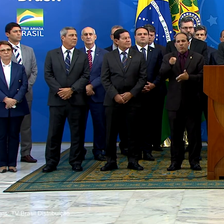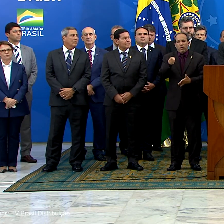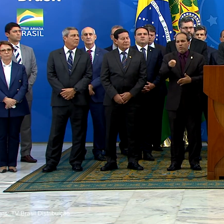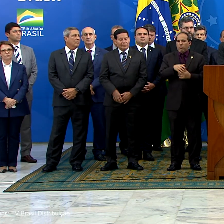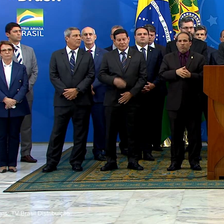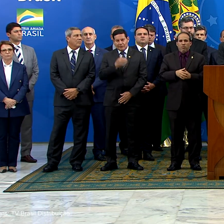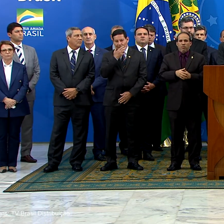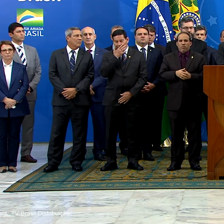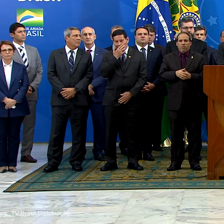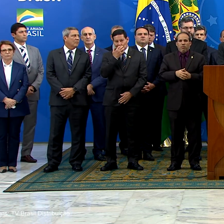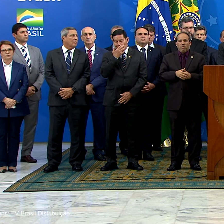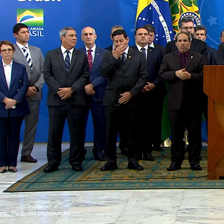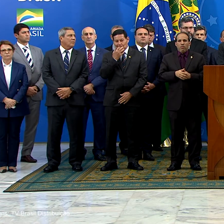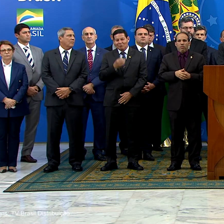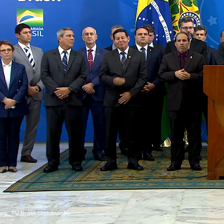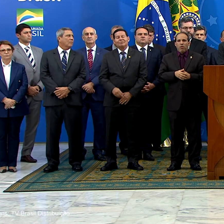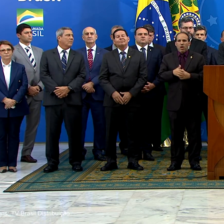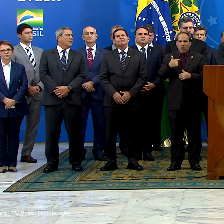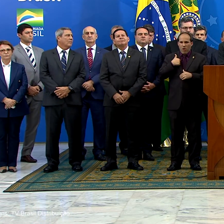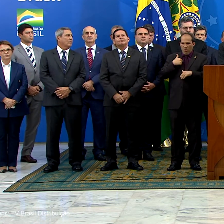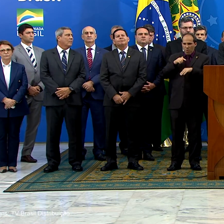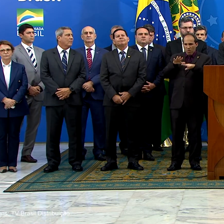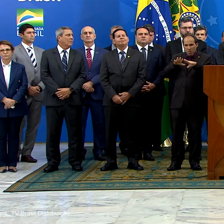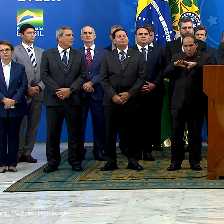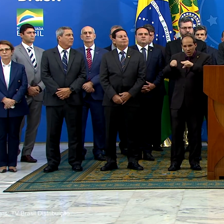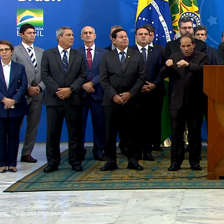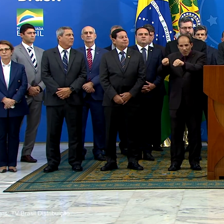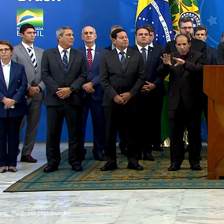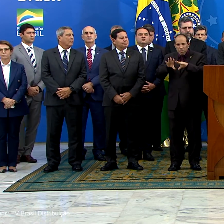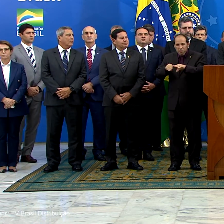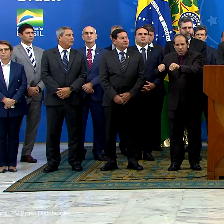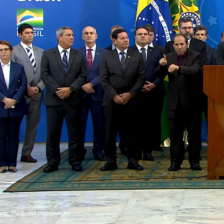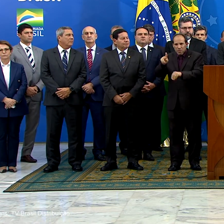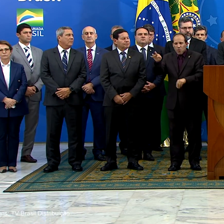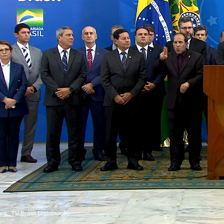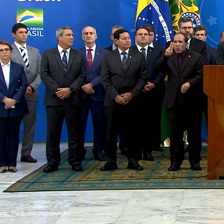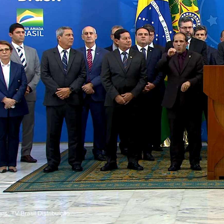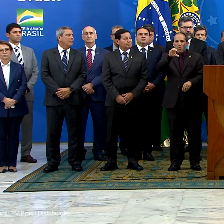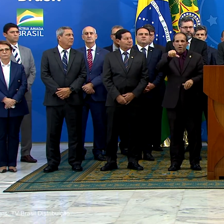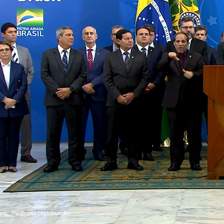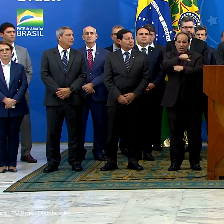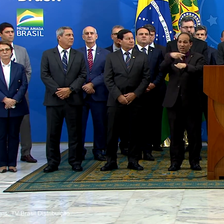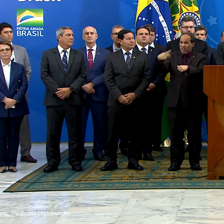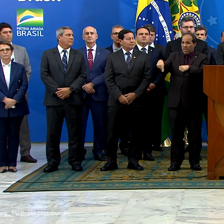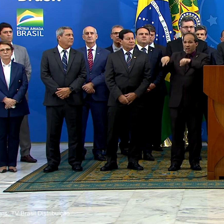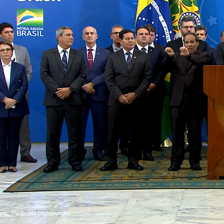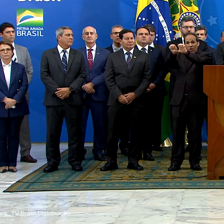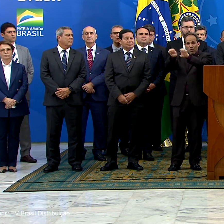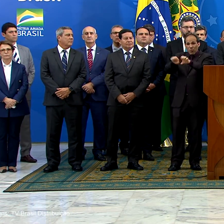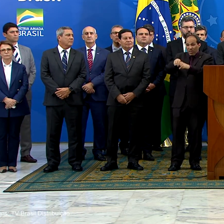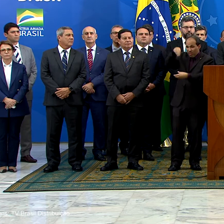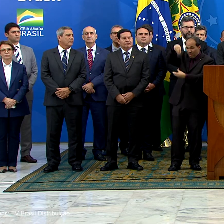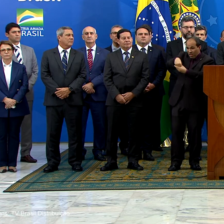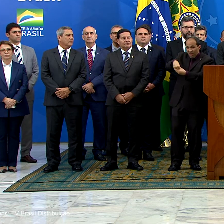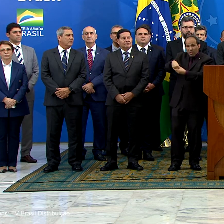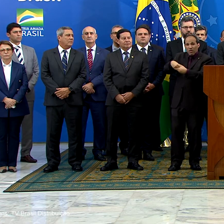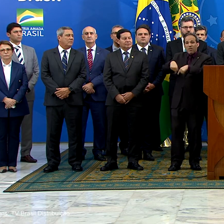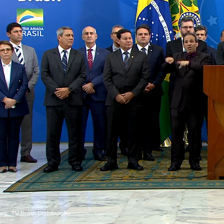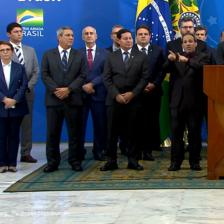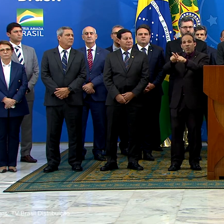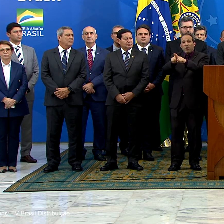existe possibilidade de interferência na polícia federal a sua própria estrutura e seus profissionais